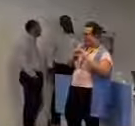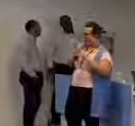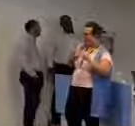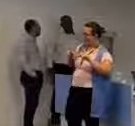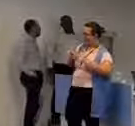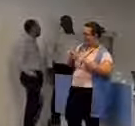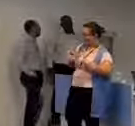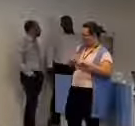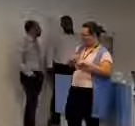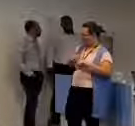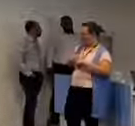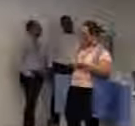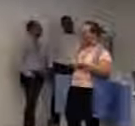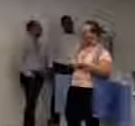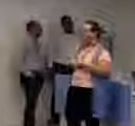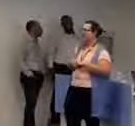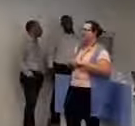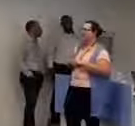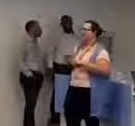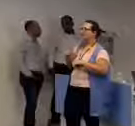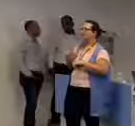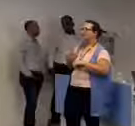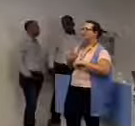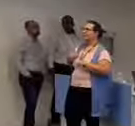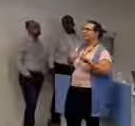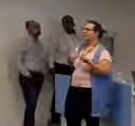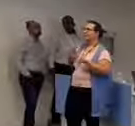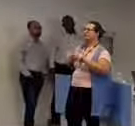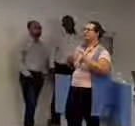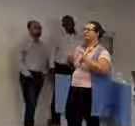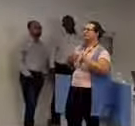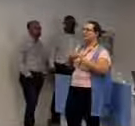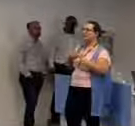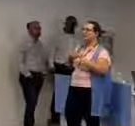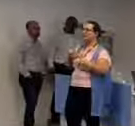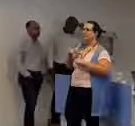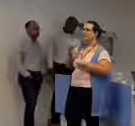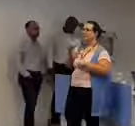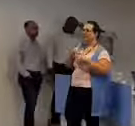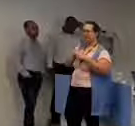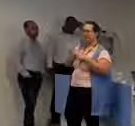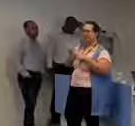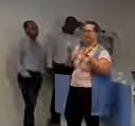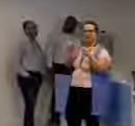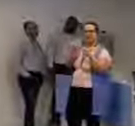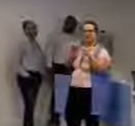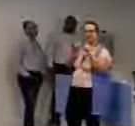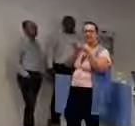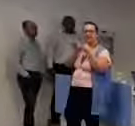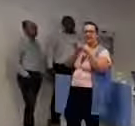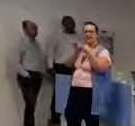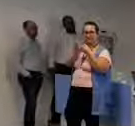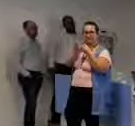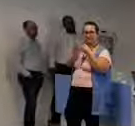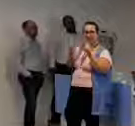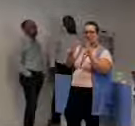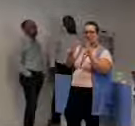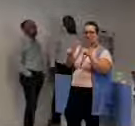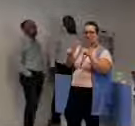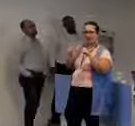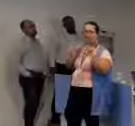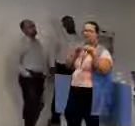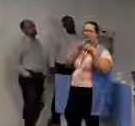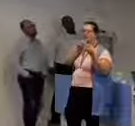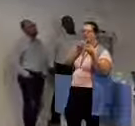que se vê ainda pouco aplicado, só poucas ferramentarias a gente conhece que estão aplicando esse